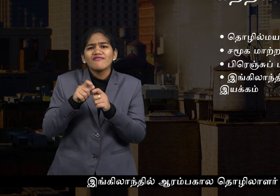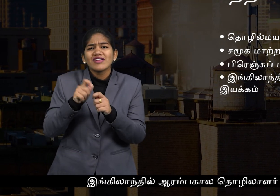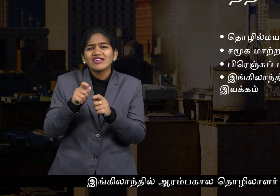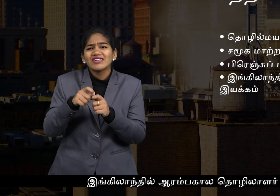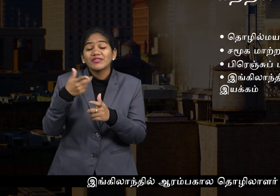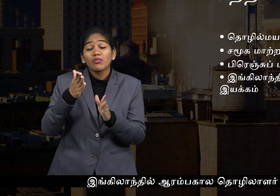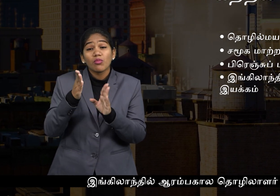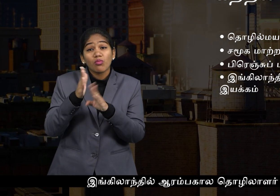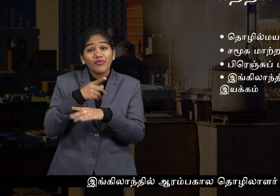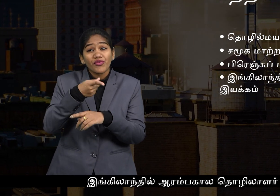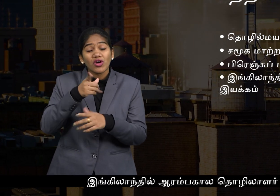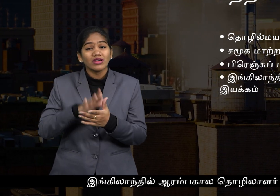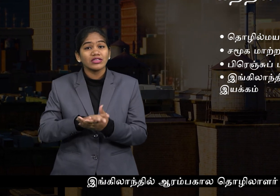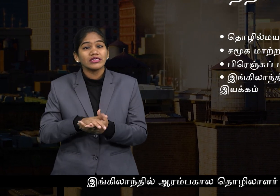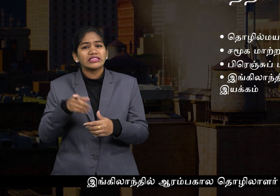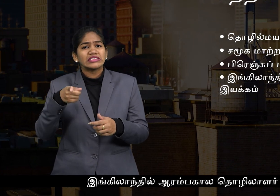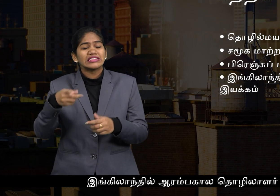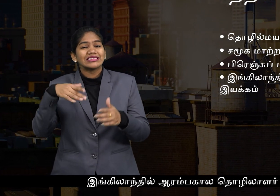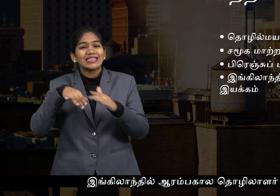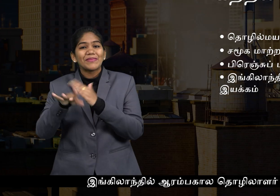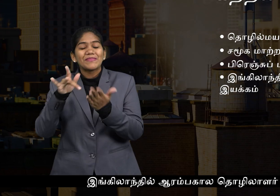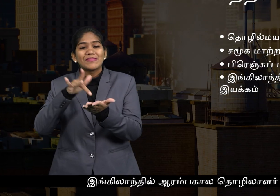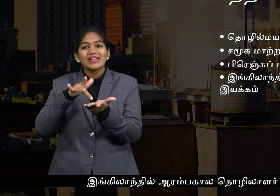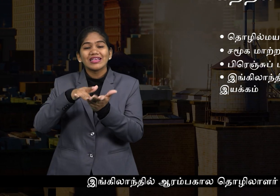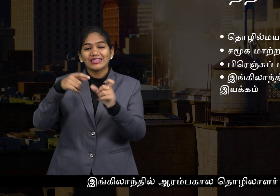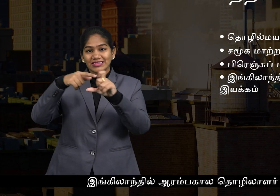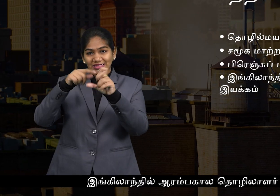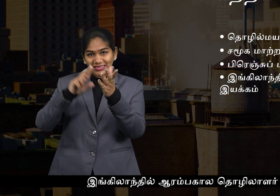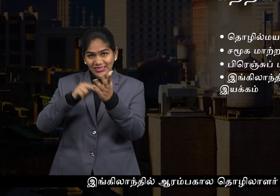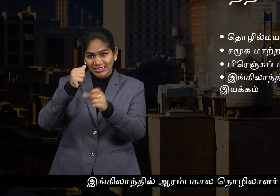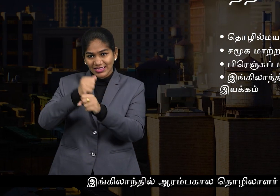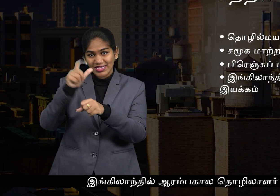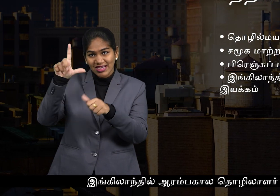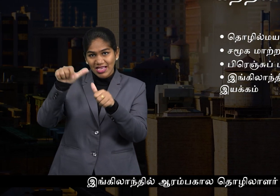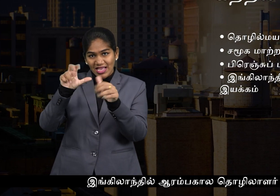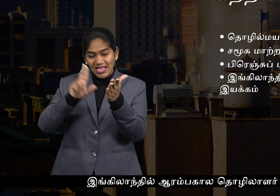இங்கிலாந்தில் ஆரம்பகால தொழிலாளர் இயக்கம்,